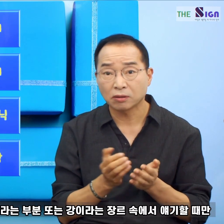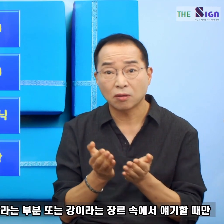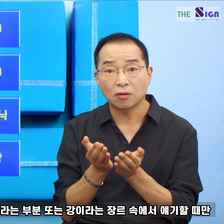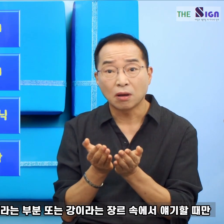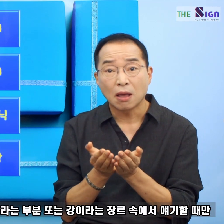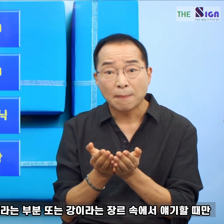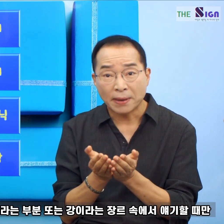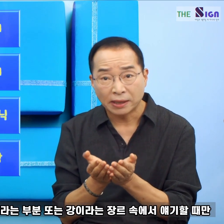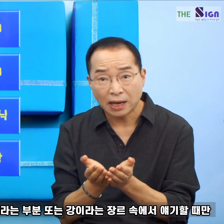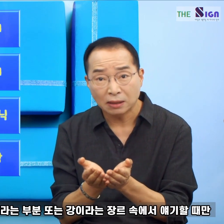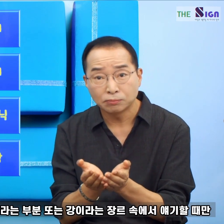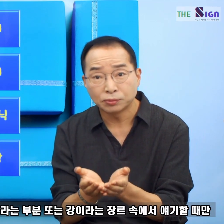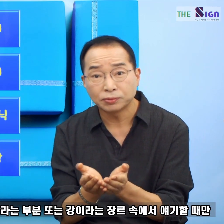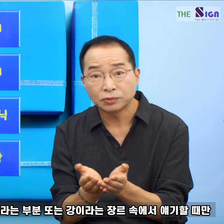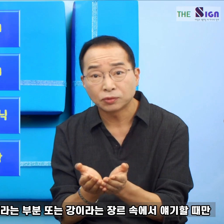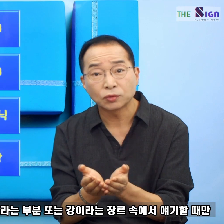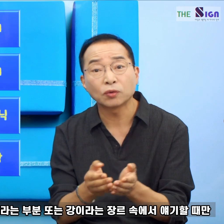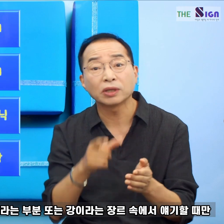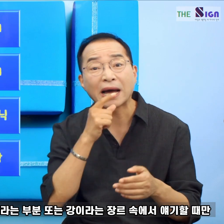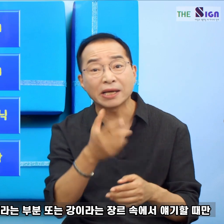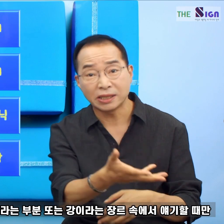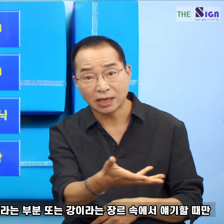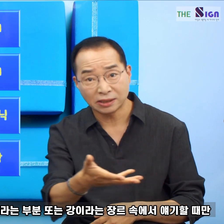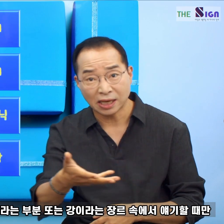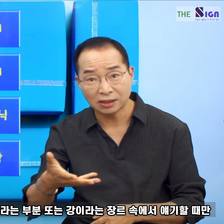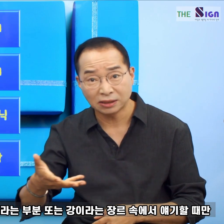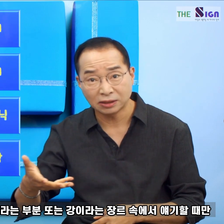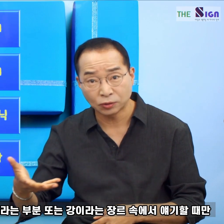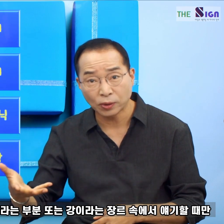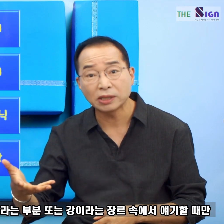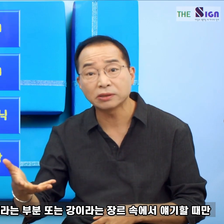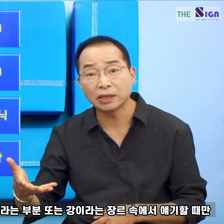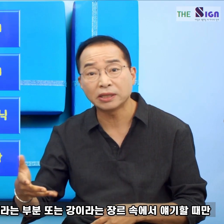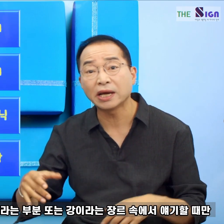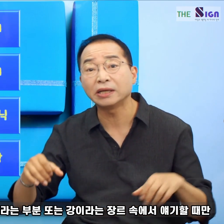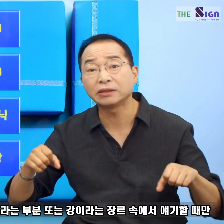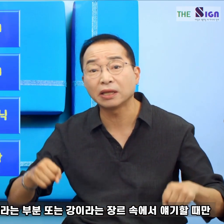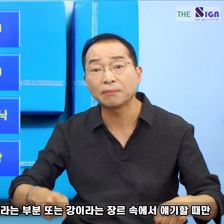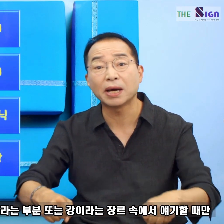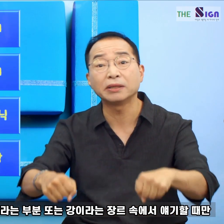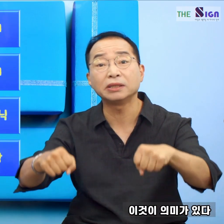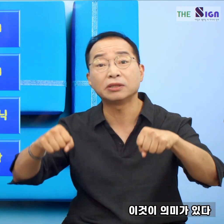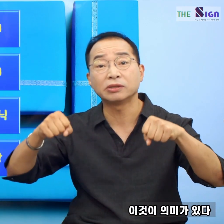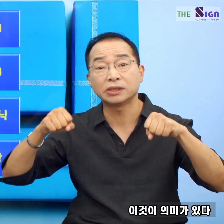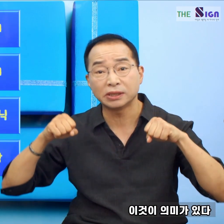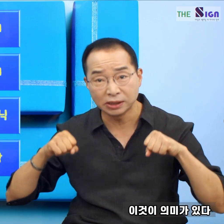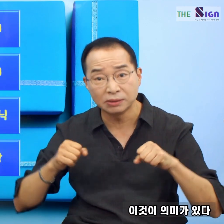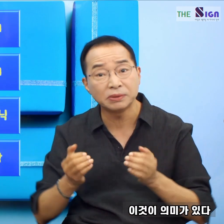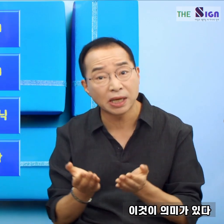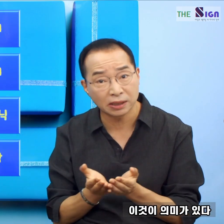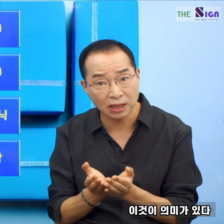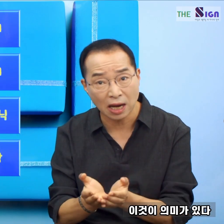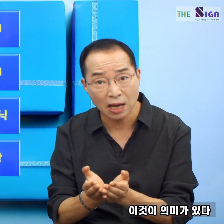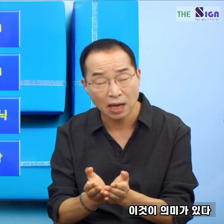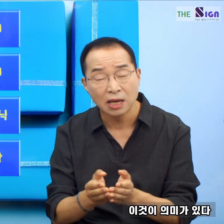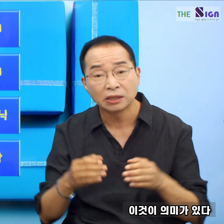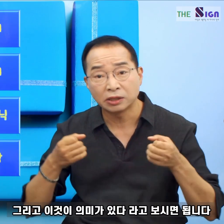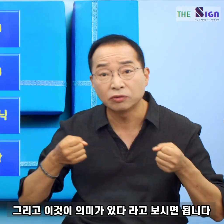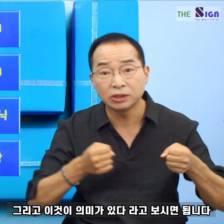그래서 배라는 부분 또는 강이라는 장르 속에서 얘기할 때만 이것이 의미가 있다. 그리고